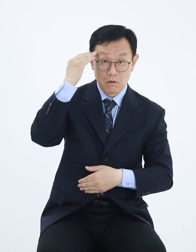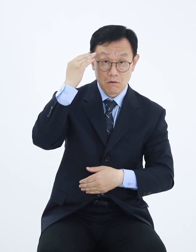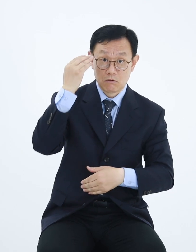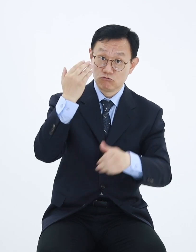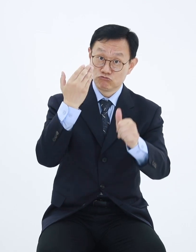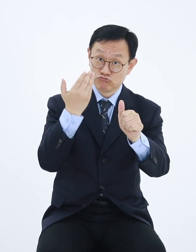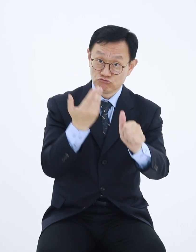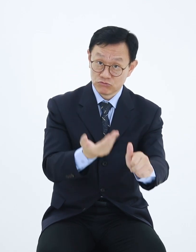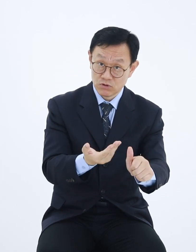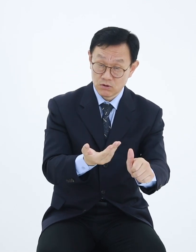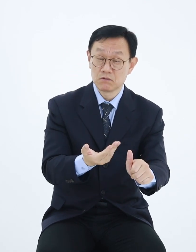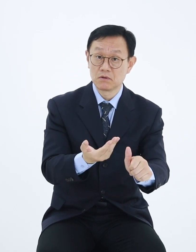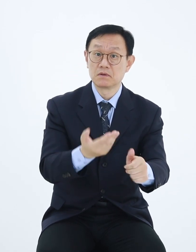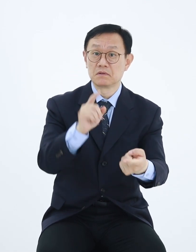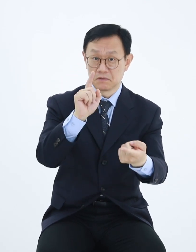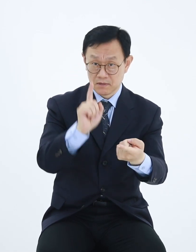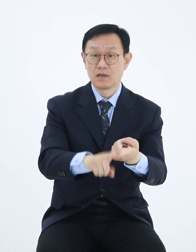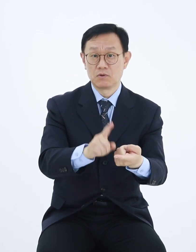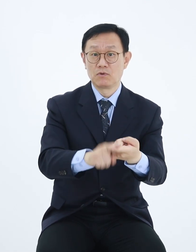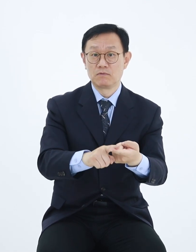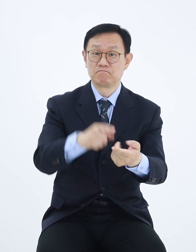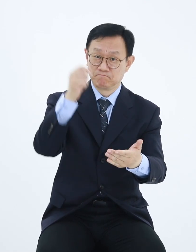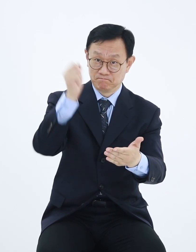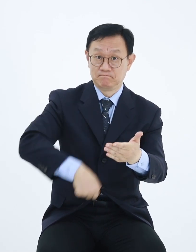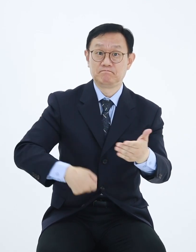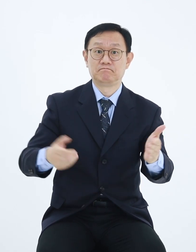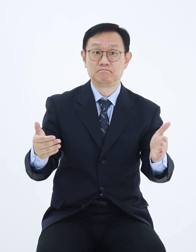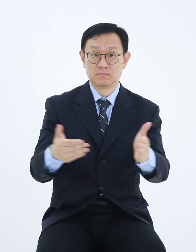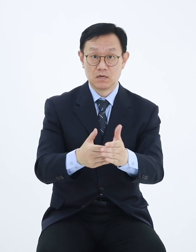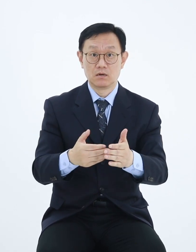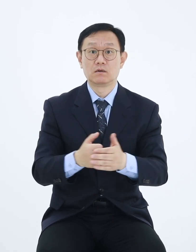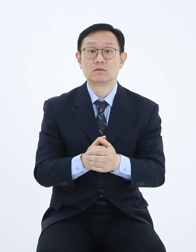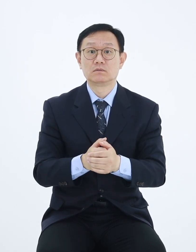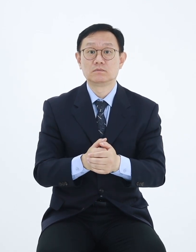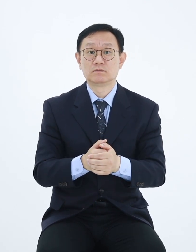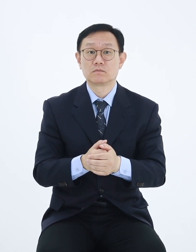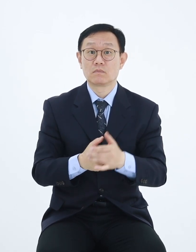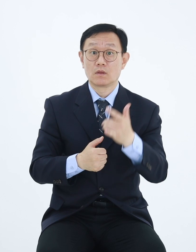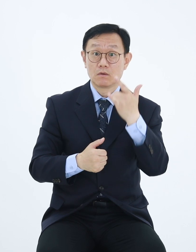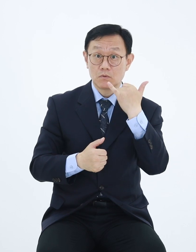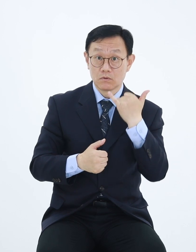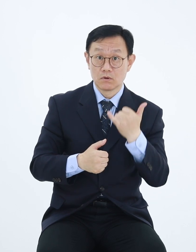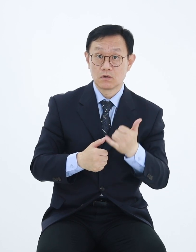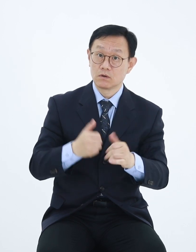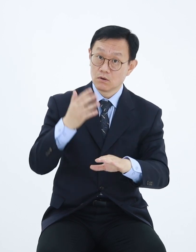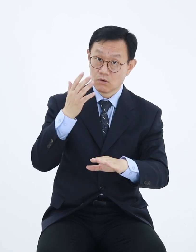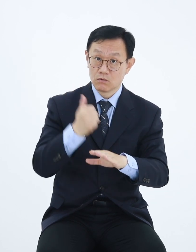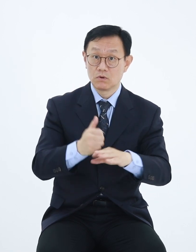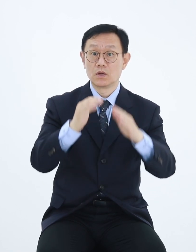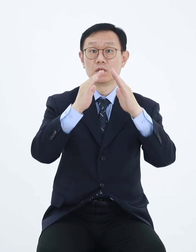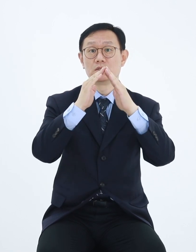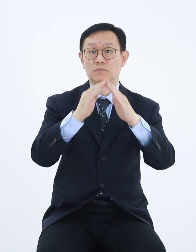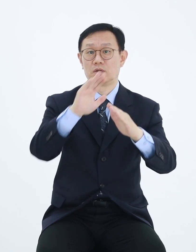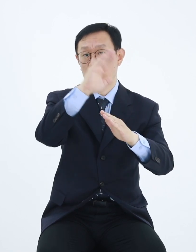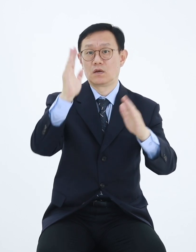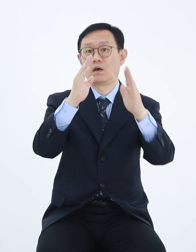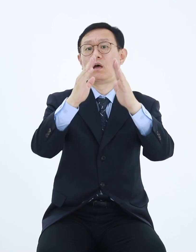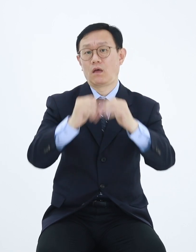없다고 판결한 원심을 뒤집지 않았습니다 b씨의 부모님은 결국 지붕을 없앨 수밖에 없었습니다